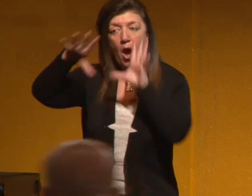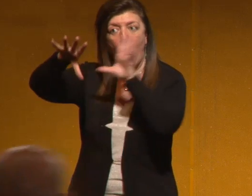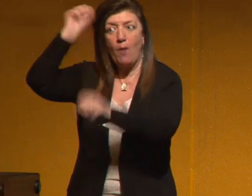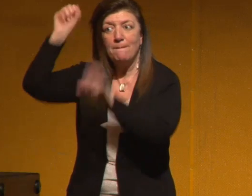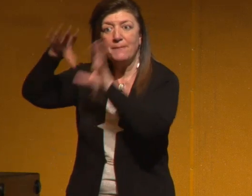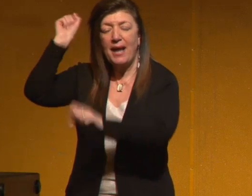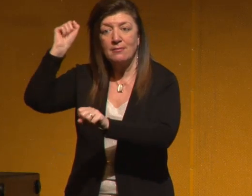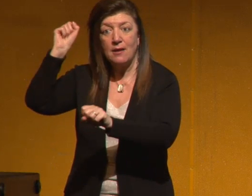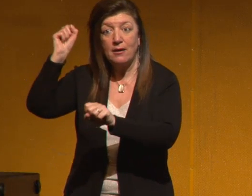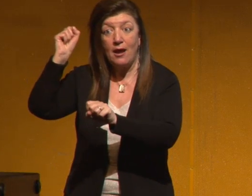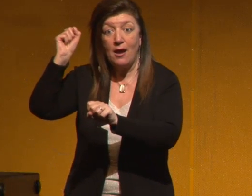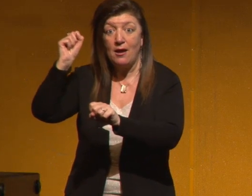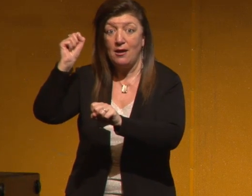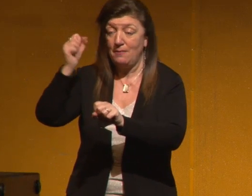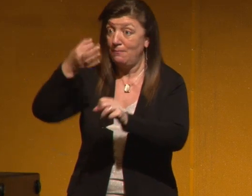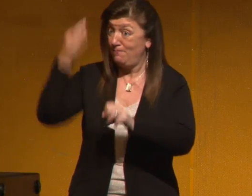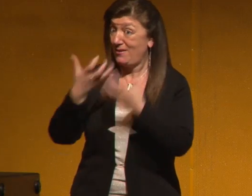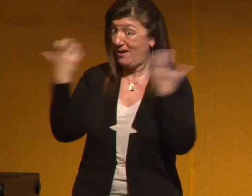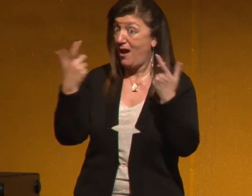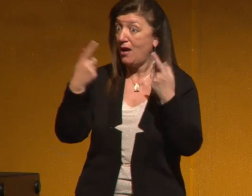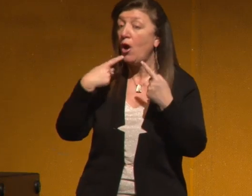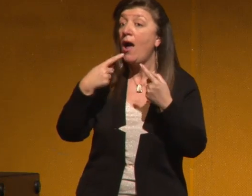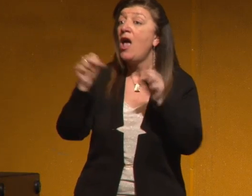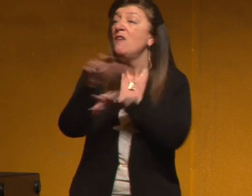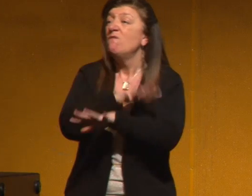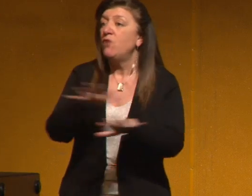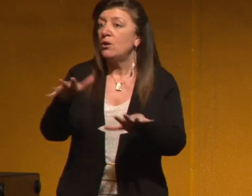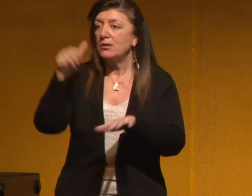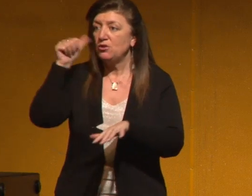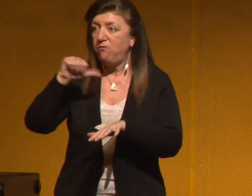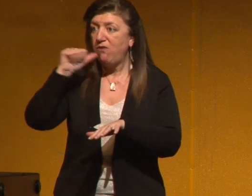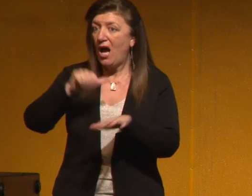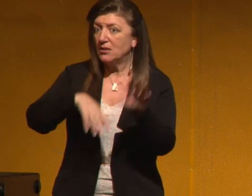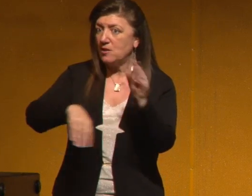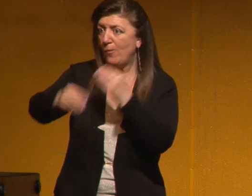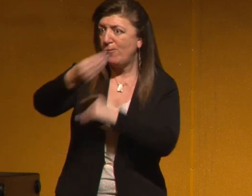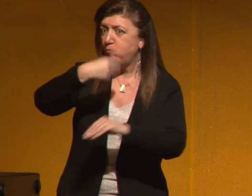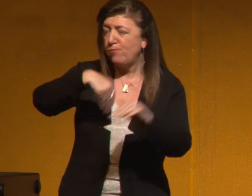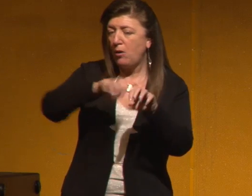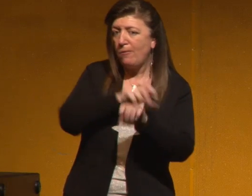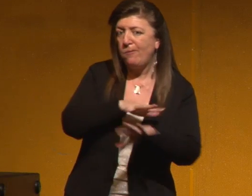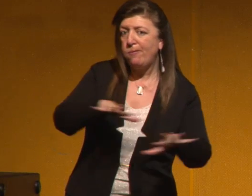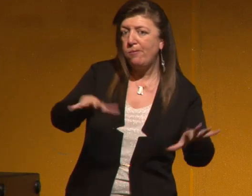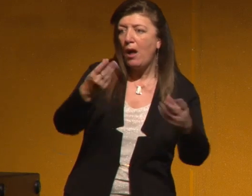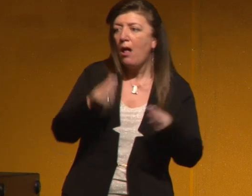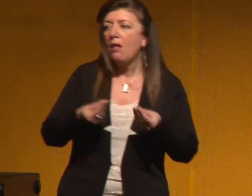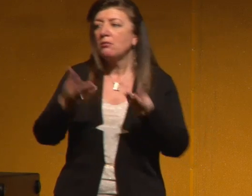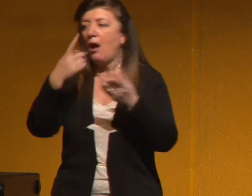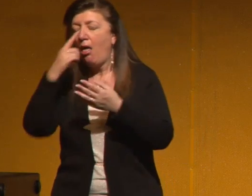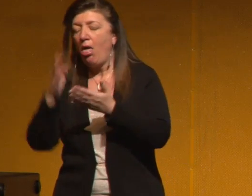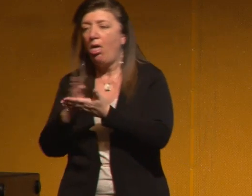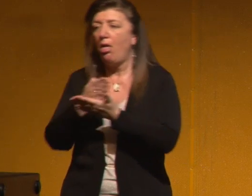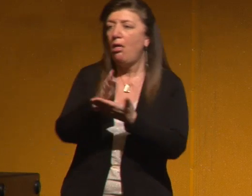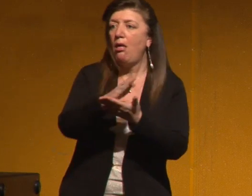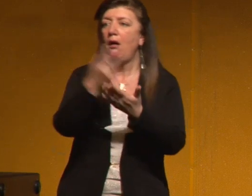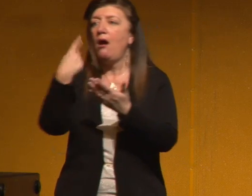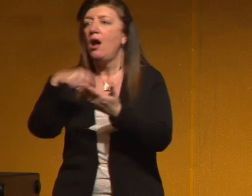meno e quando vengono veicolati informazioni false con l'obiettivo di ingenerare confusione o addirittura